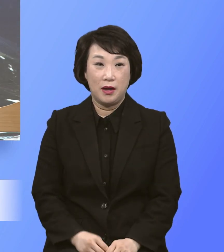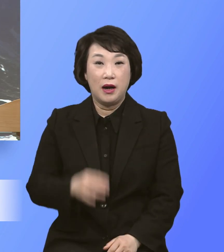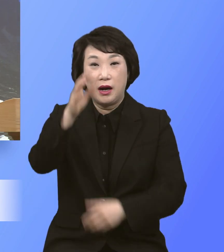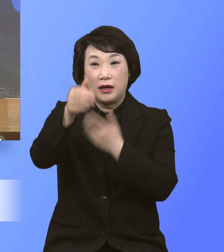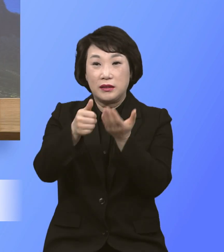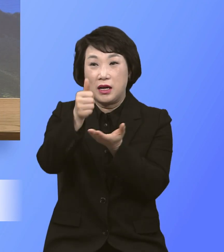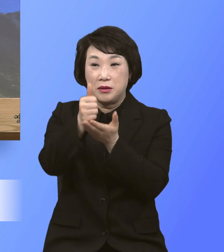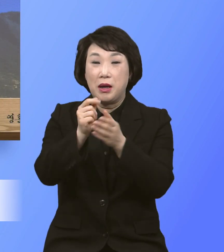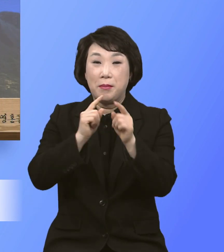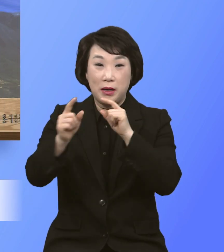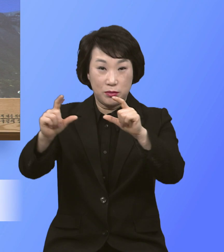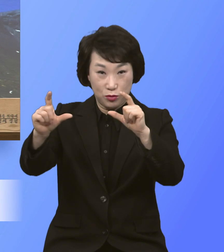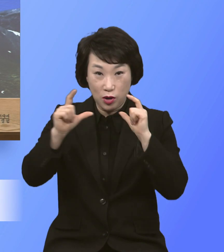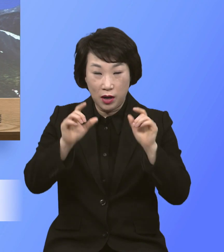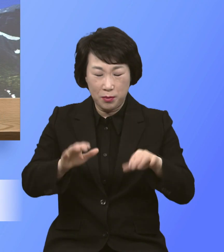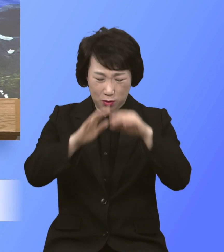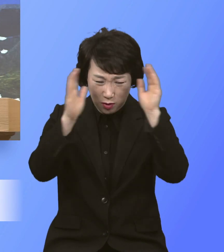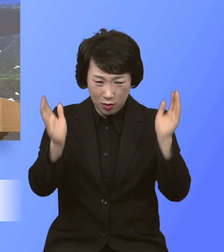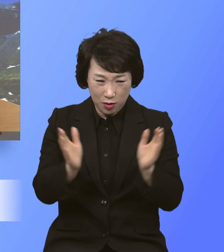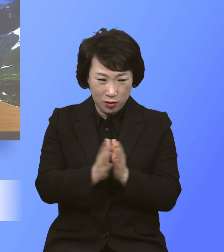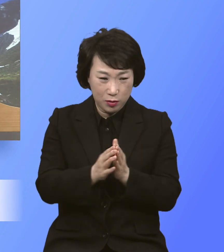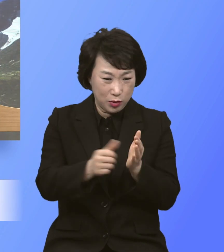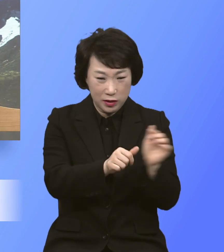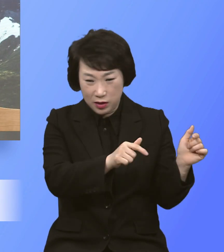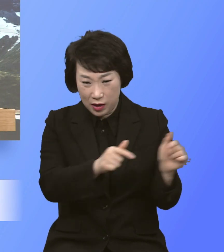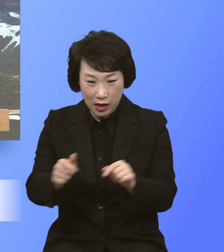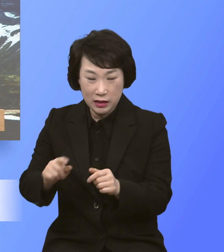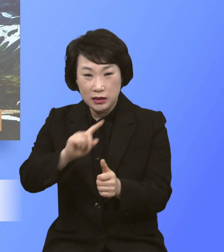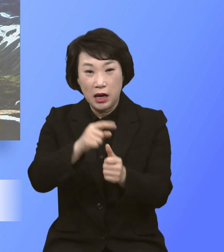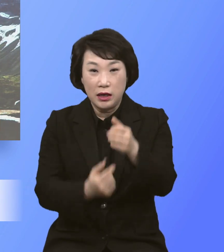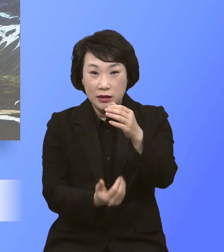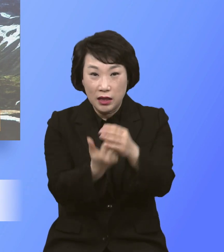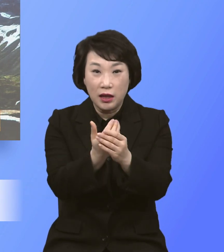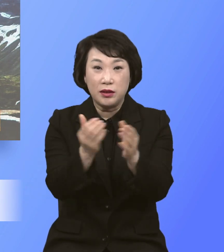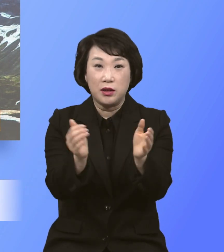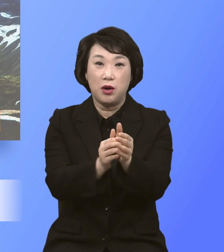하나님이 말씀하시니 모든 만물이 만들어지고